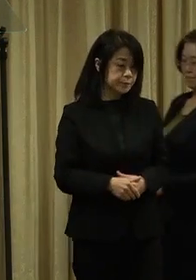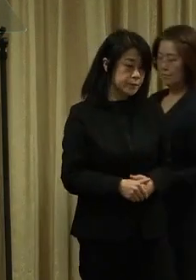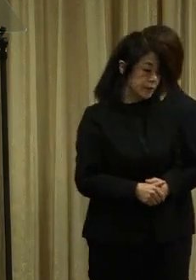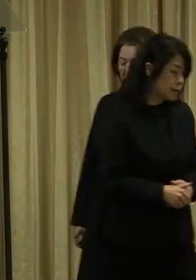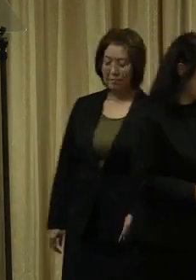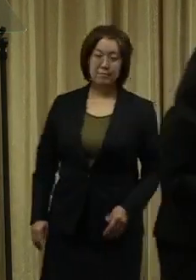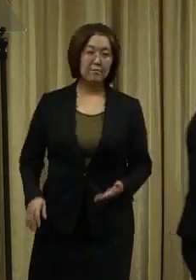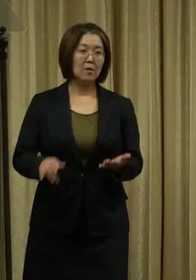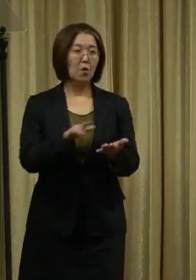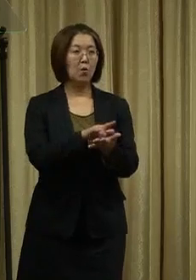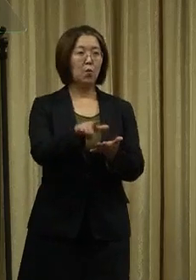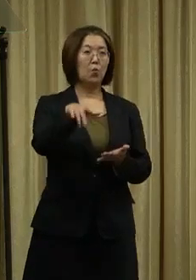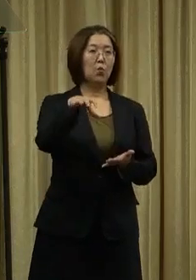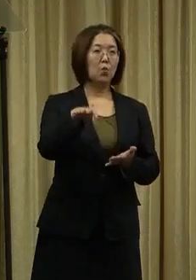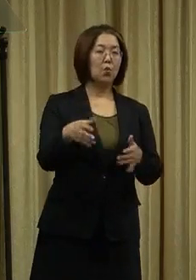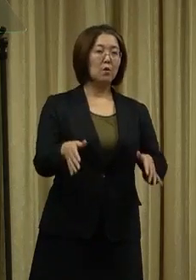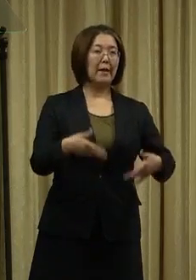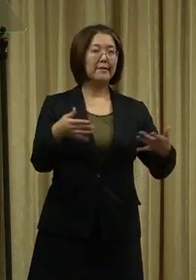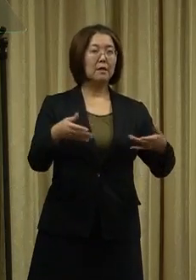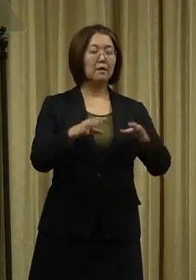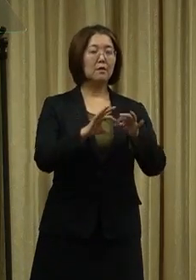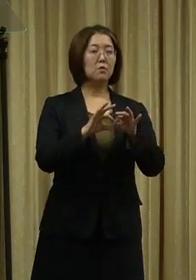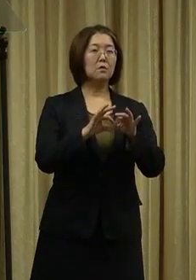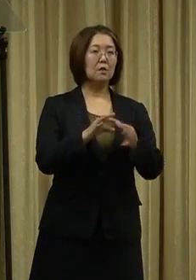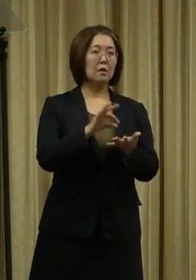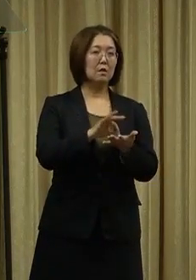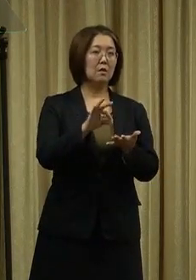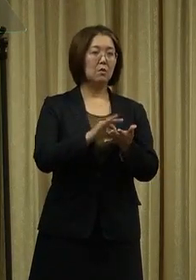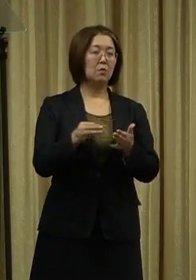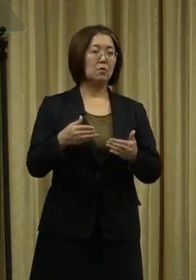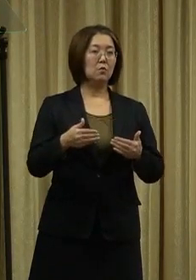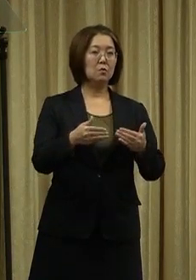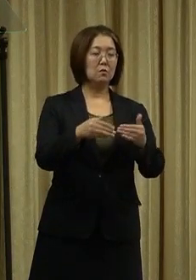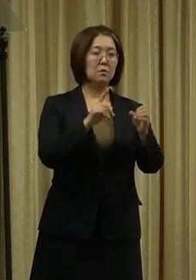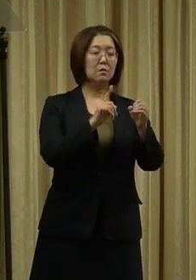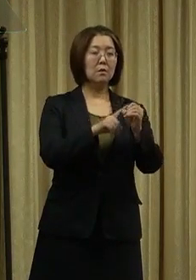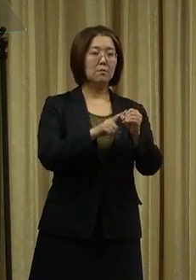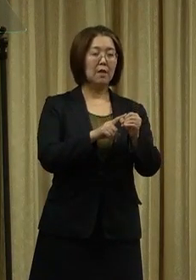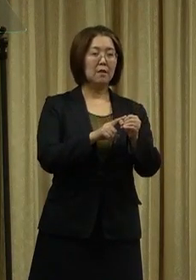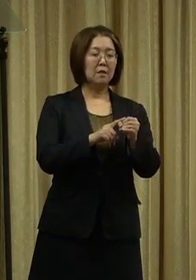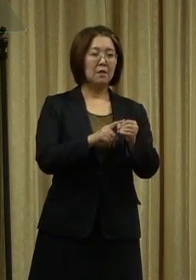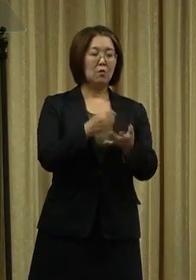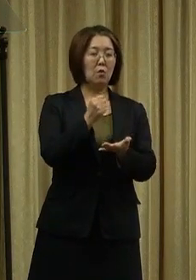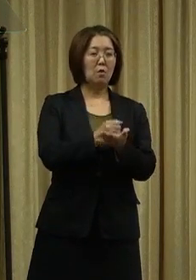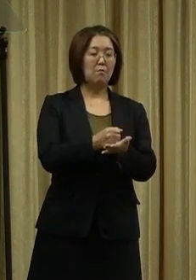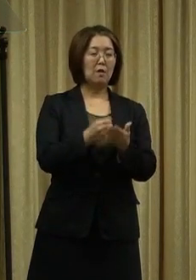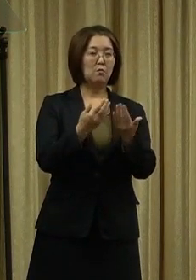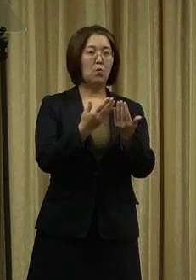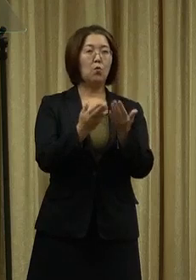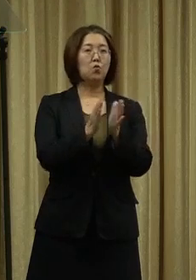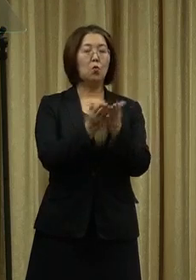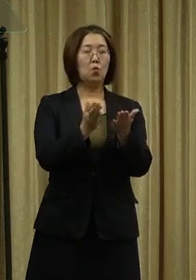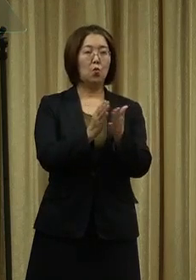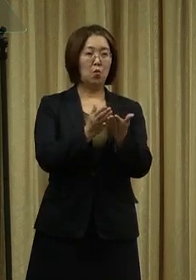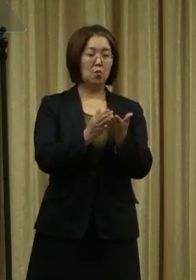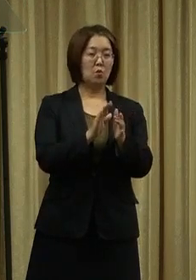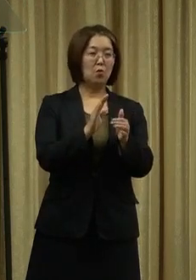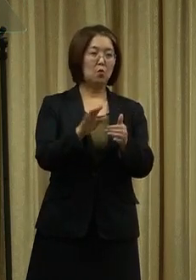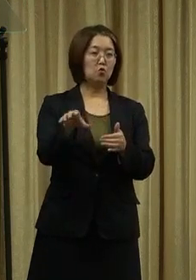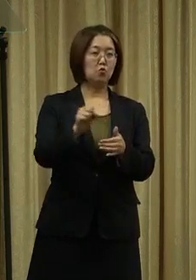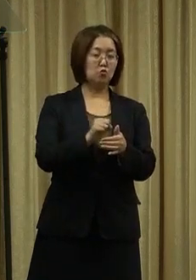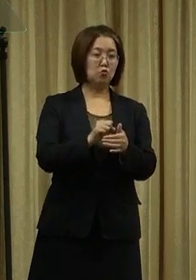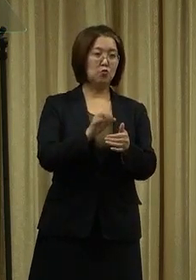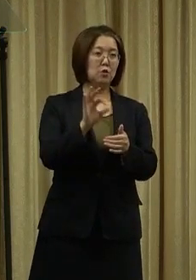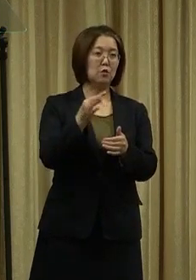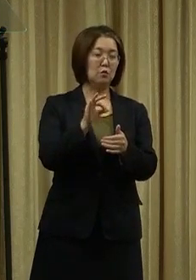空港の活性化については、空港の利用促進を図るため、パスポート取得費用の一部を助成し、1名からの